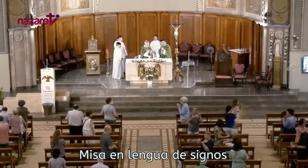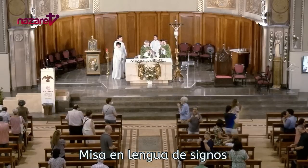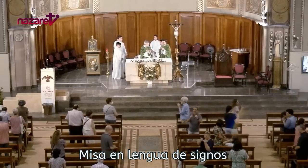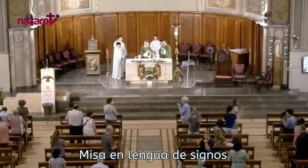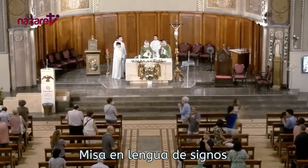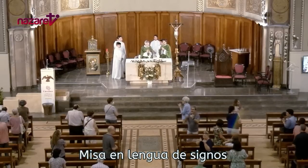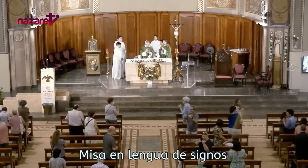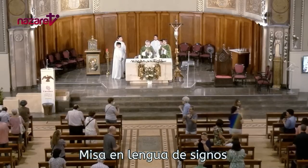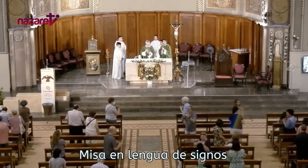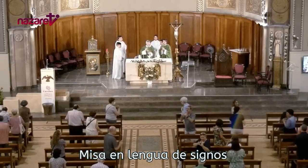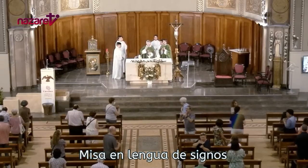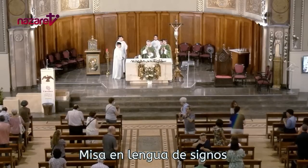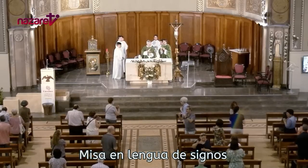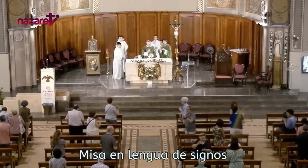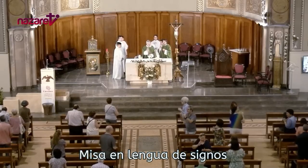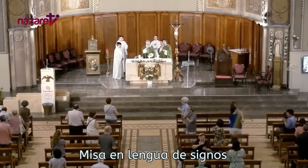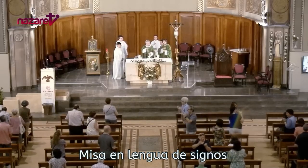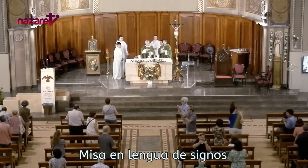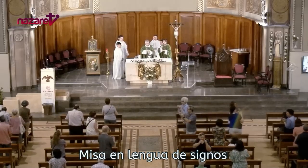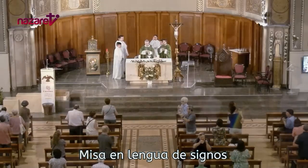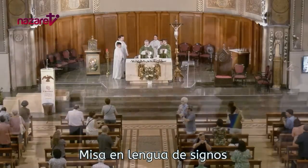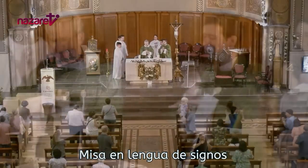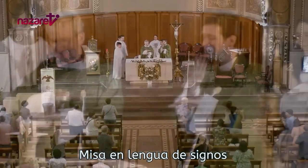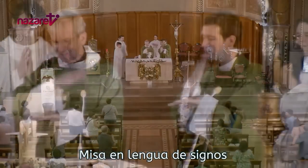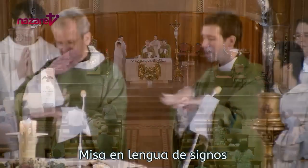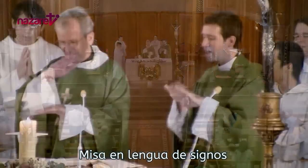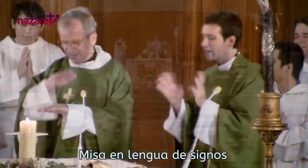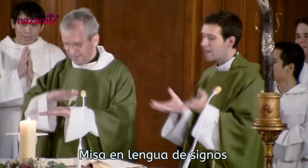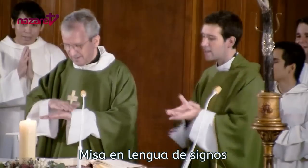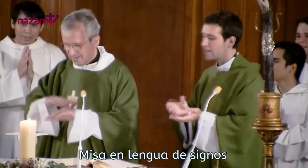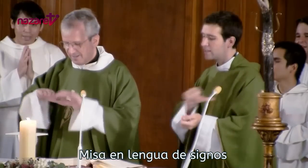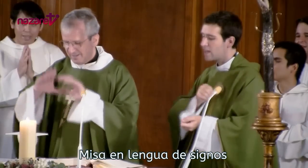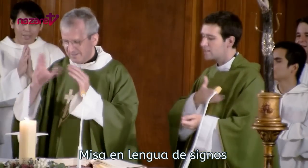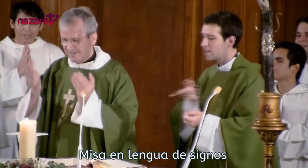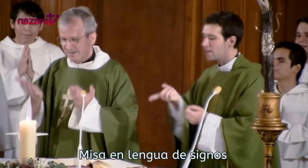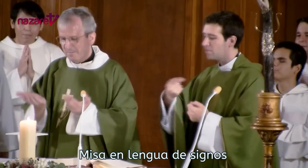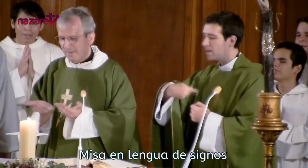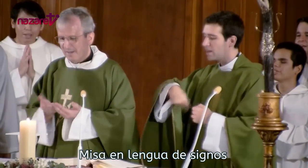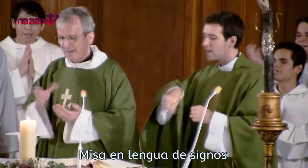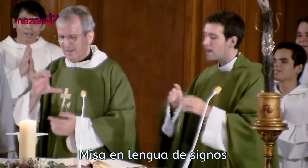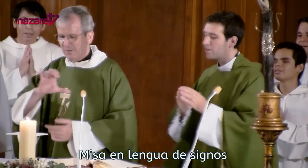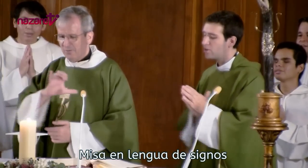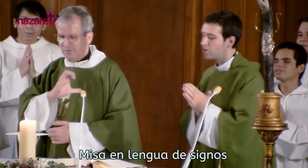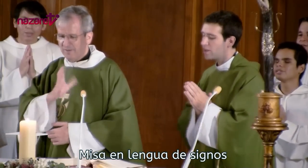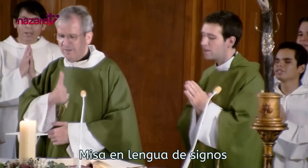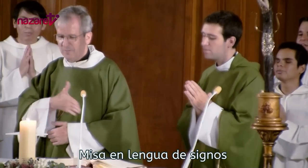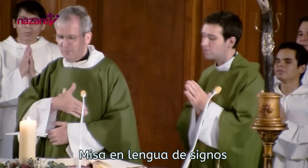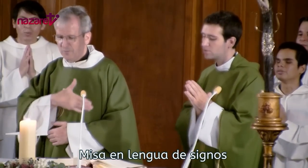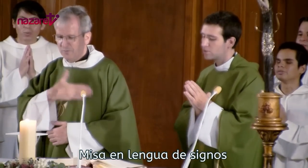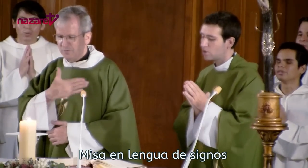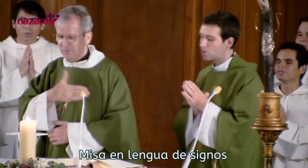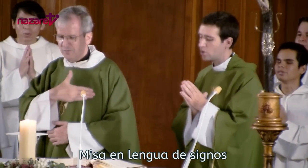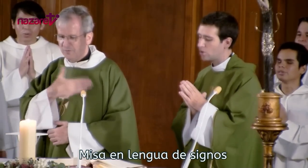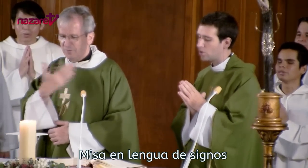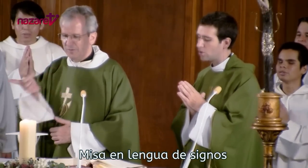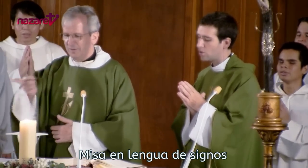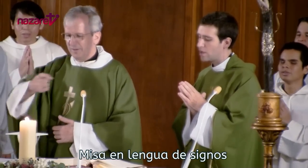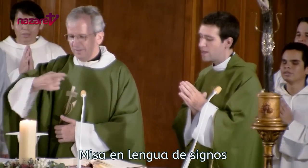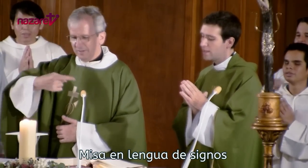Cristo. Cordero de Dios, que quitas el pecado del mundo,